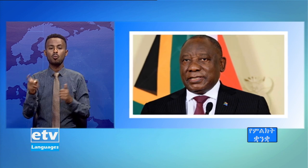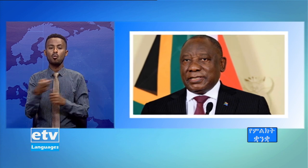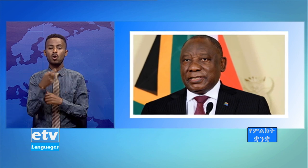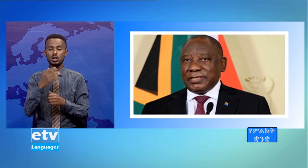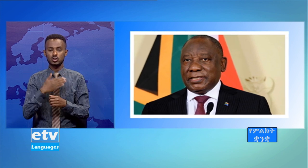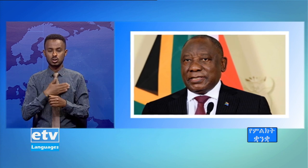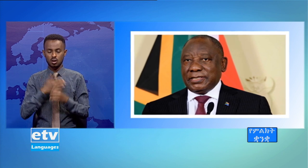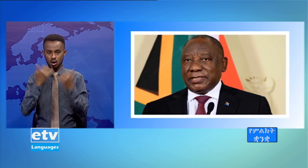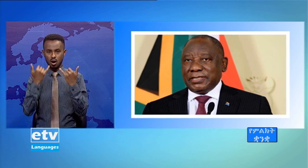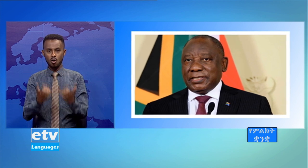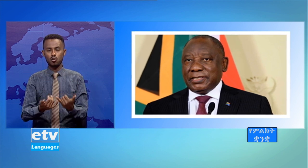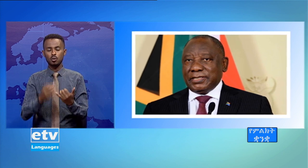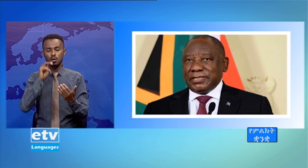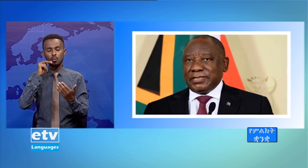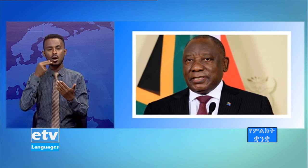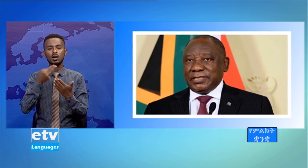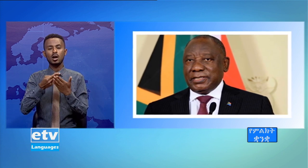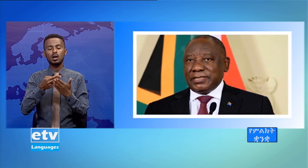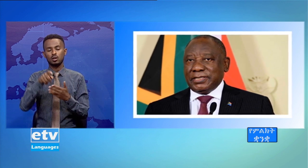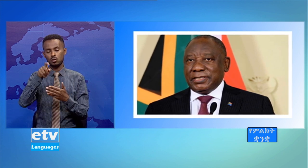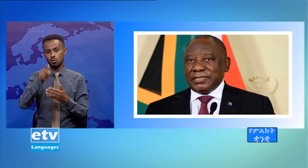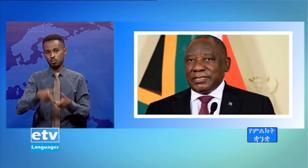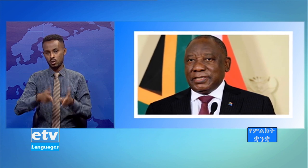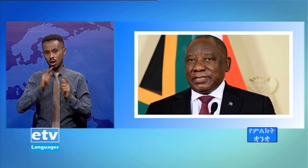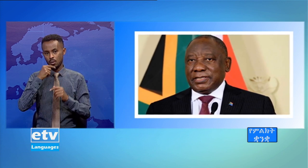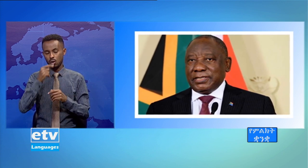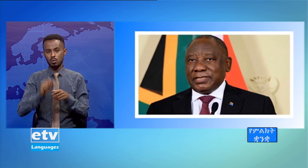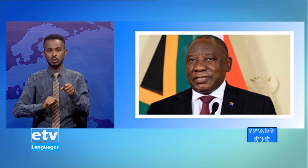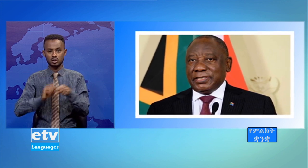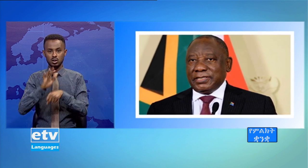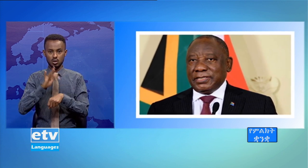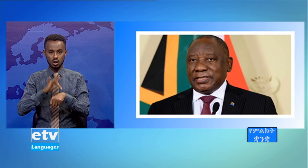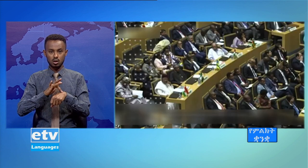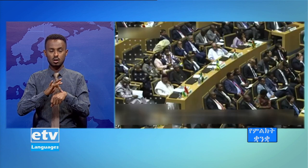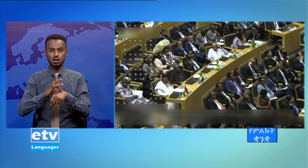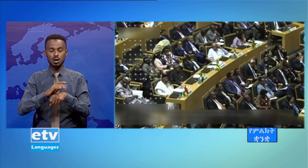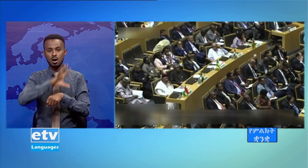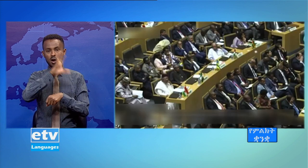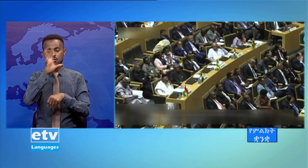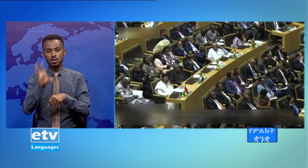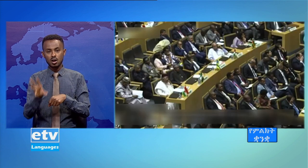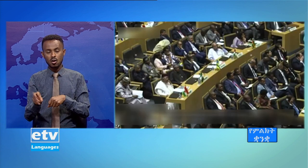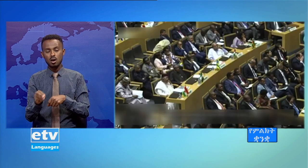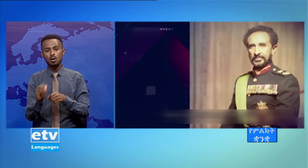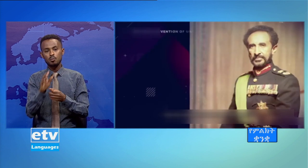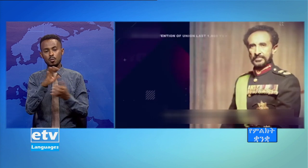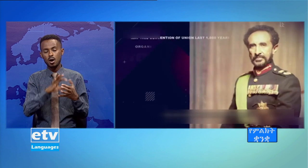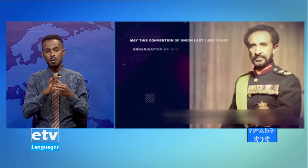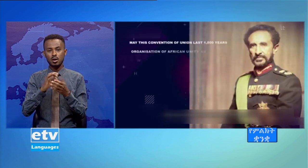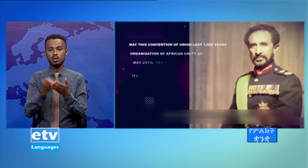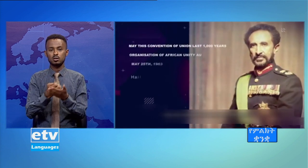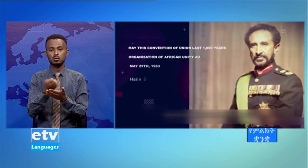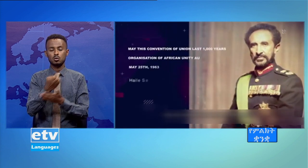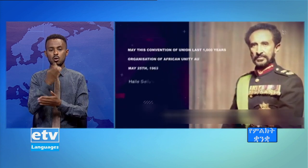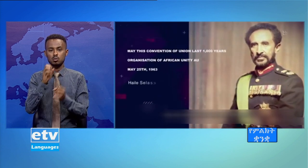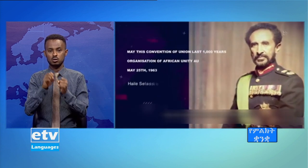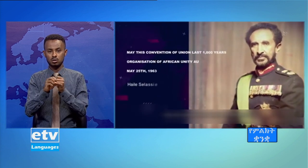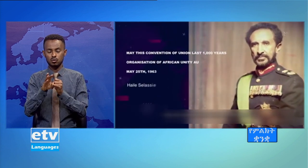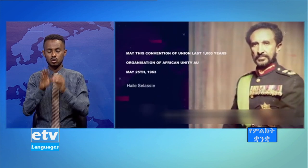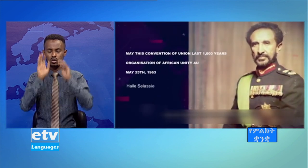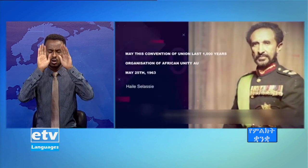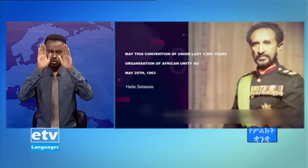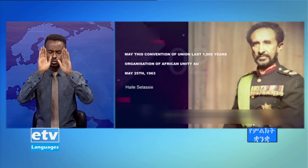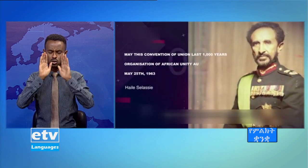መሆናችንን አሁንም ማረጋገጥ ይኖርብናል ብለዋል። በመልእክታቸው አፍሪካውያን በማኅበራዊና ኢኮኖሚያዊ ዘርፎች